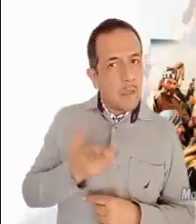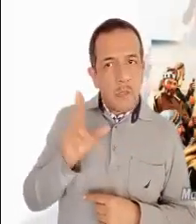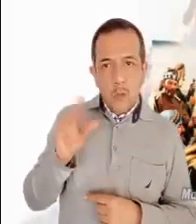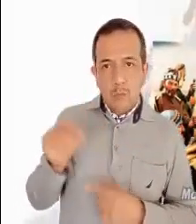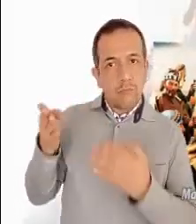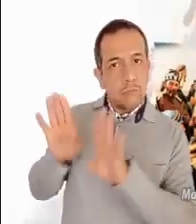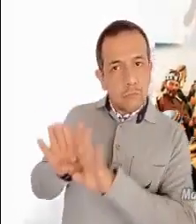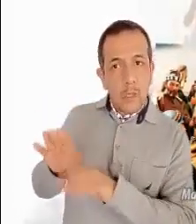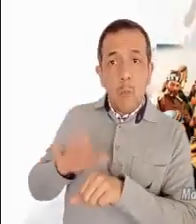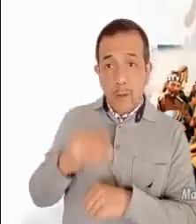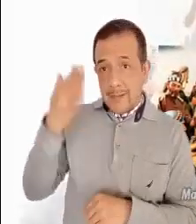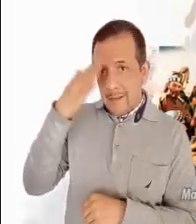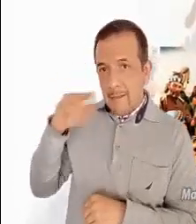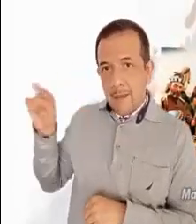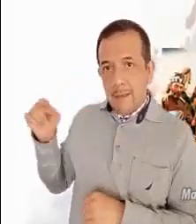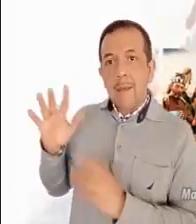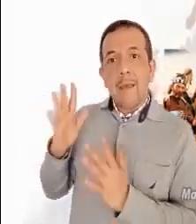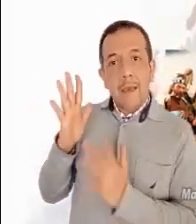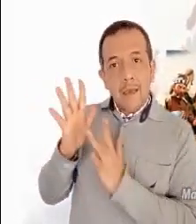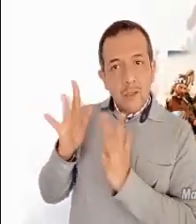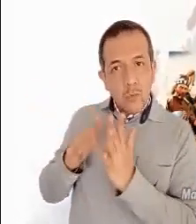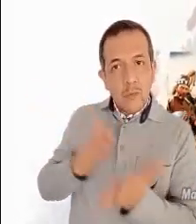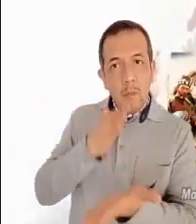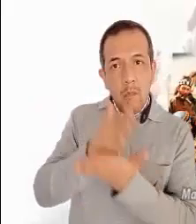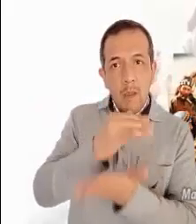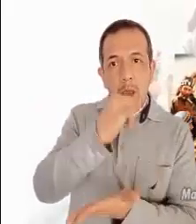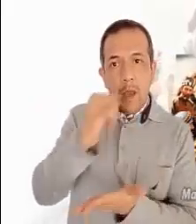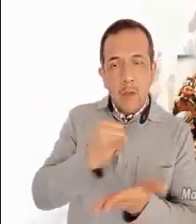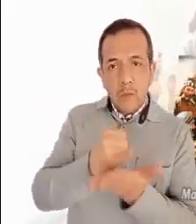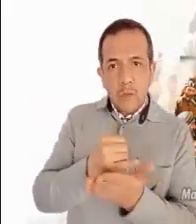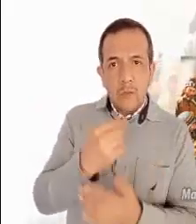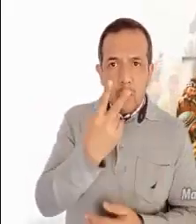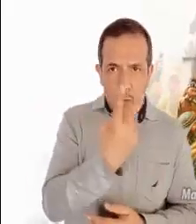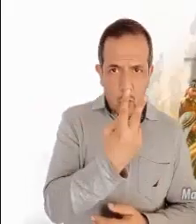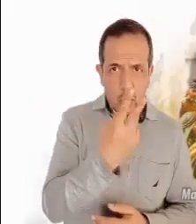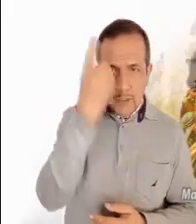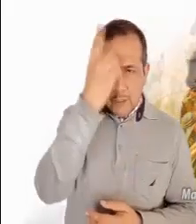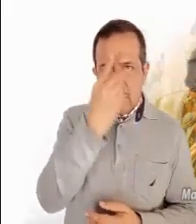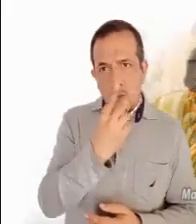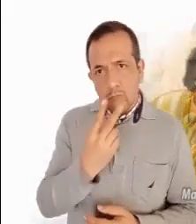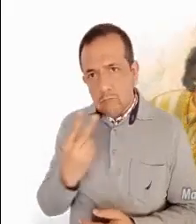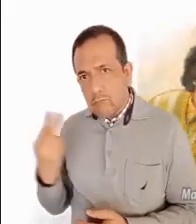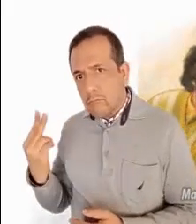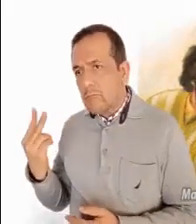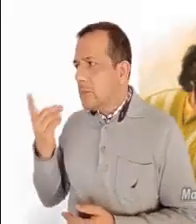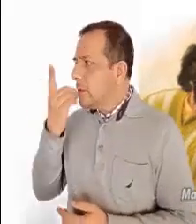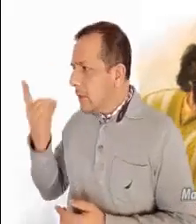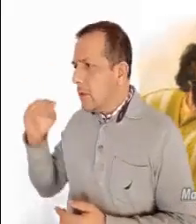supieron que iba a Jerusalén. Ante esta negativa, sus discípulos, Santiago y Juan, le dijeron,